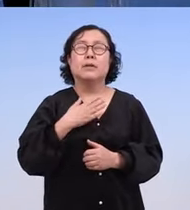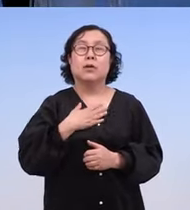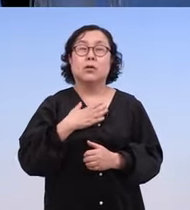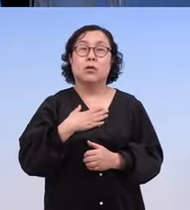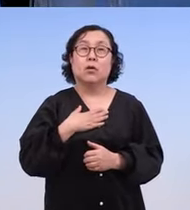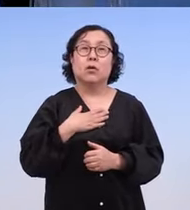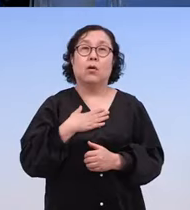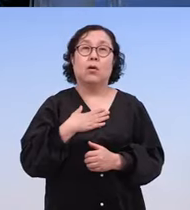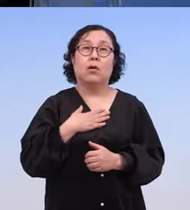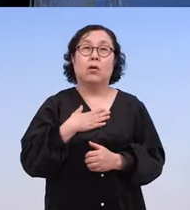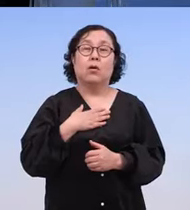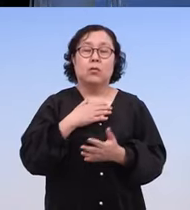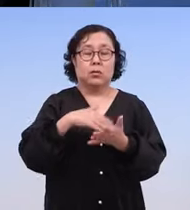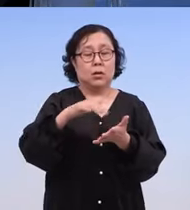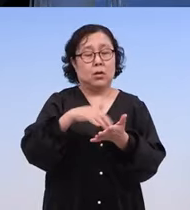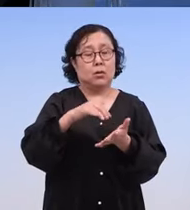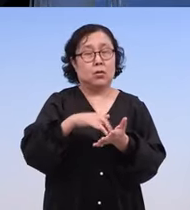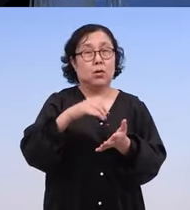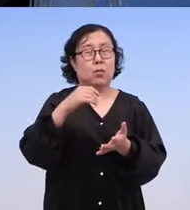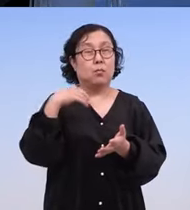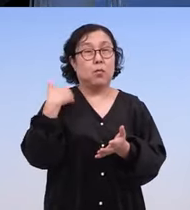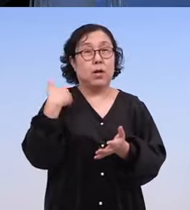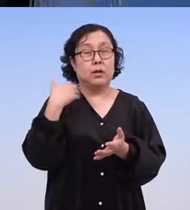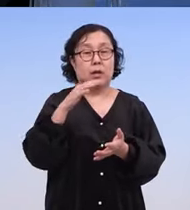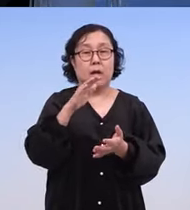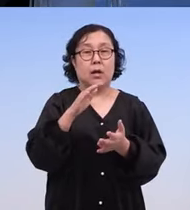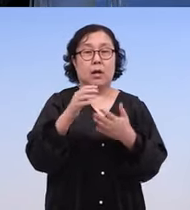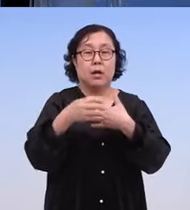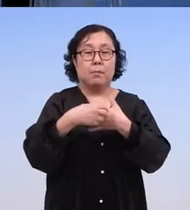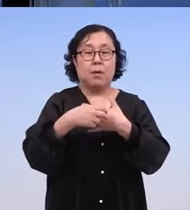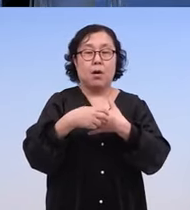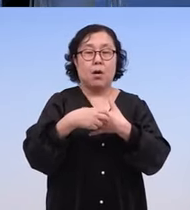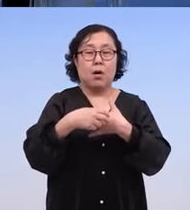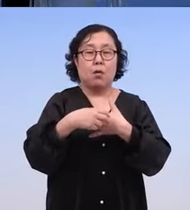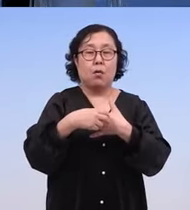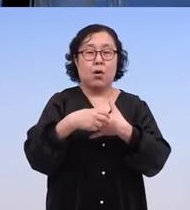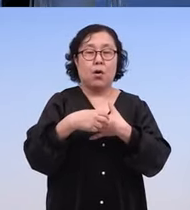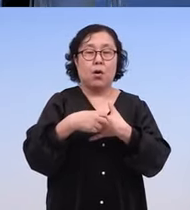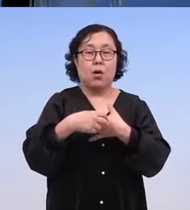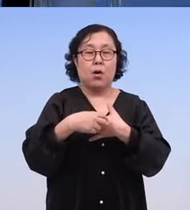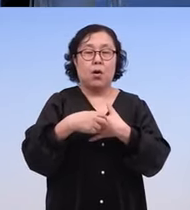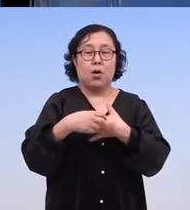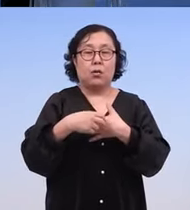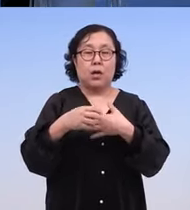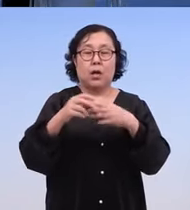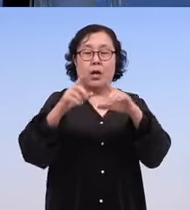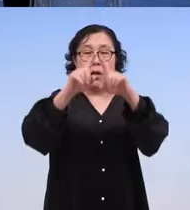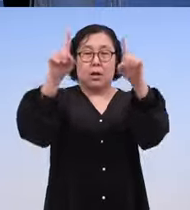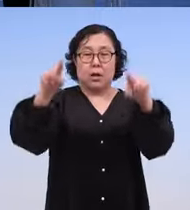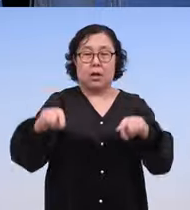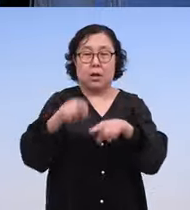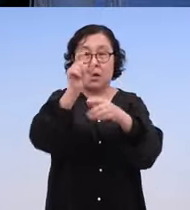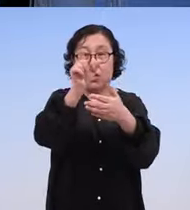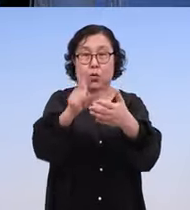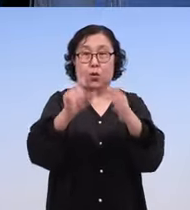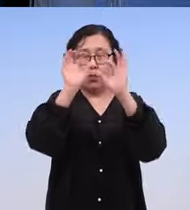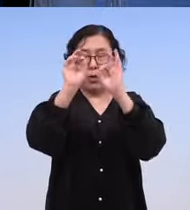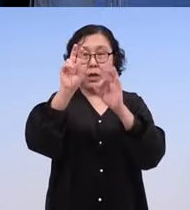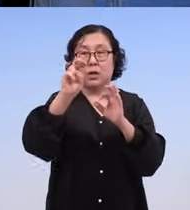저도 세어보지 않아 몰랐는데 병원 차트를 보니 27번 입원을 했더라고요.